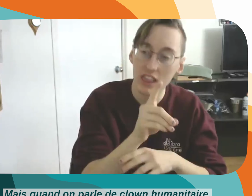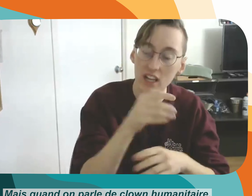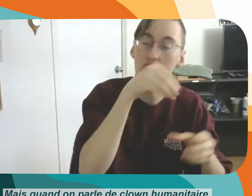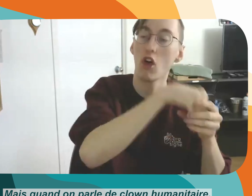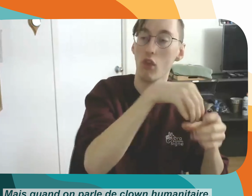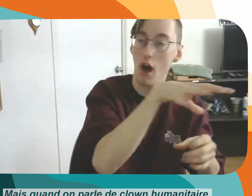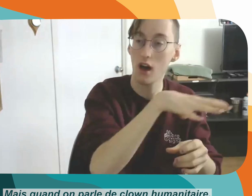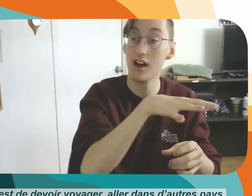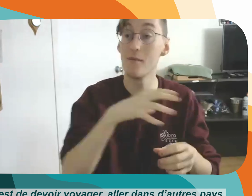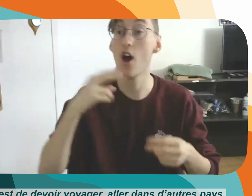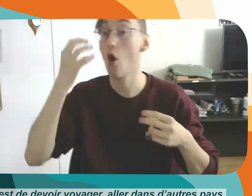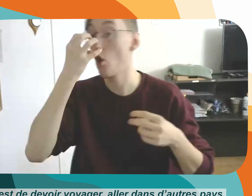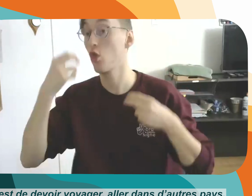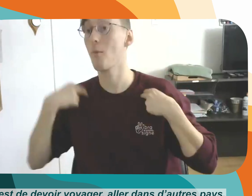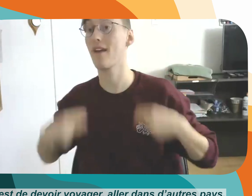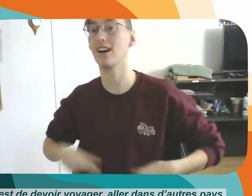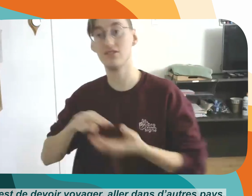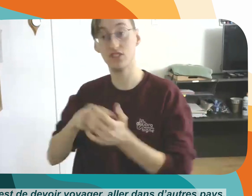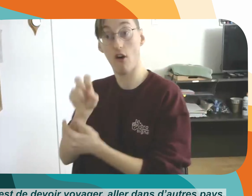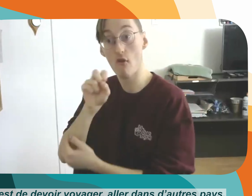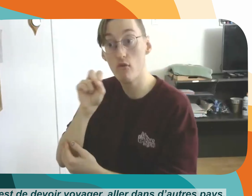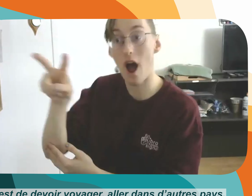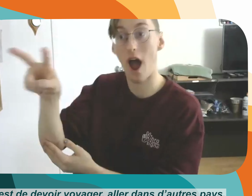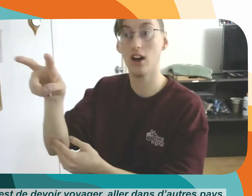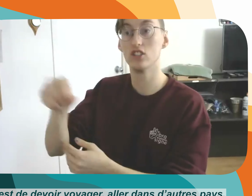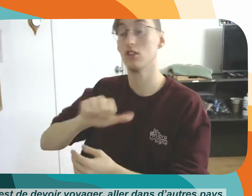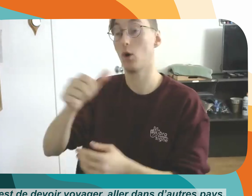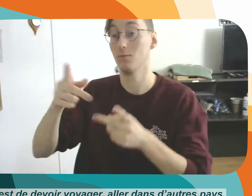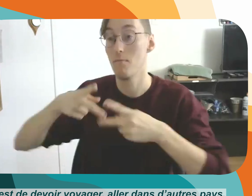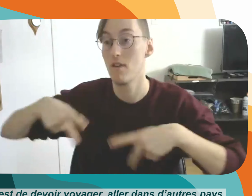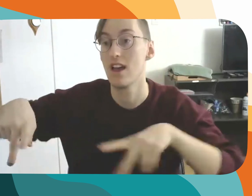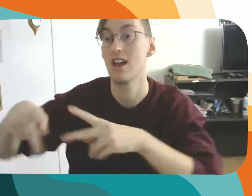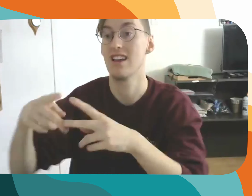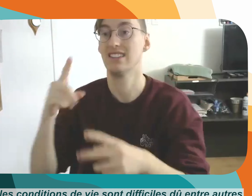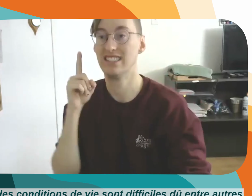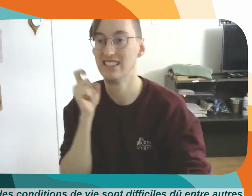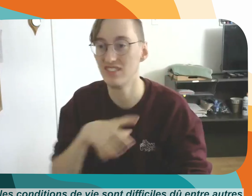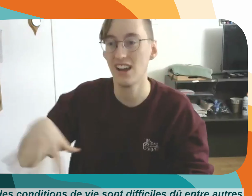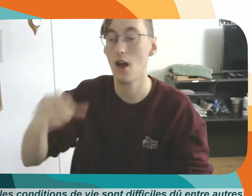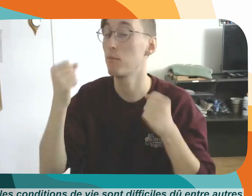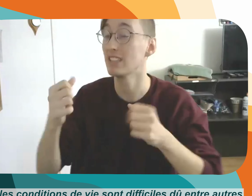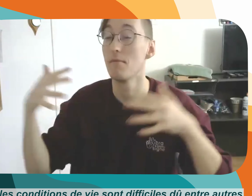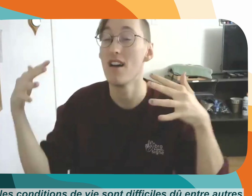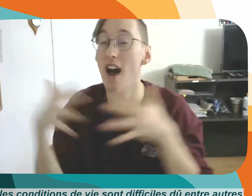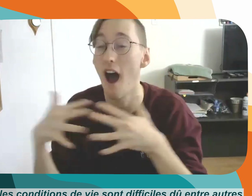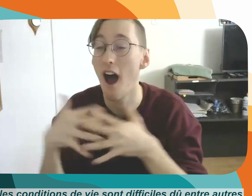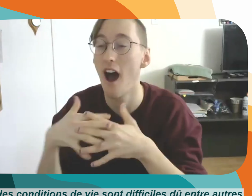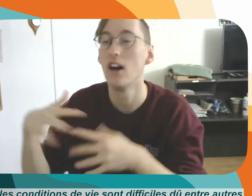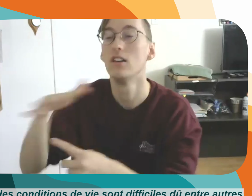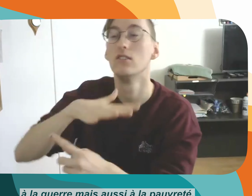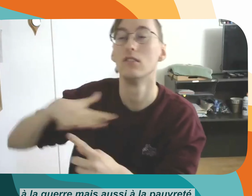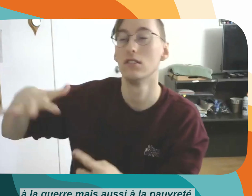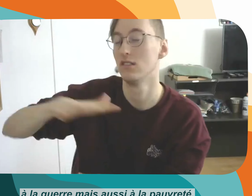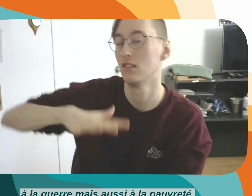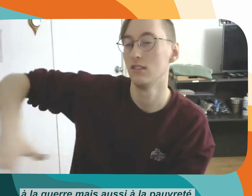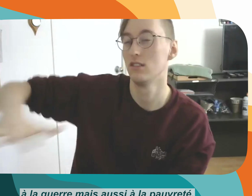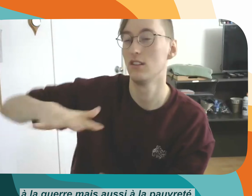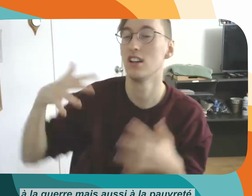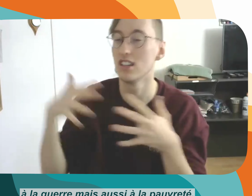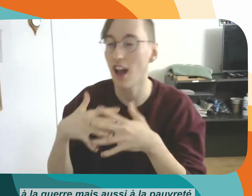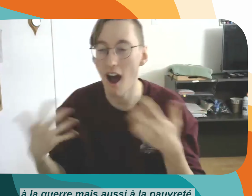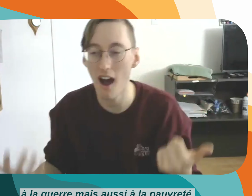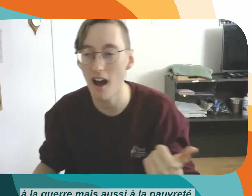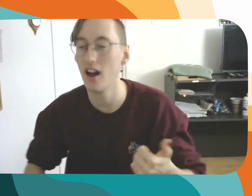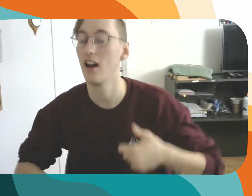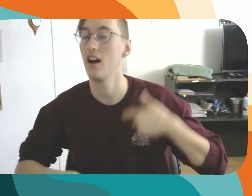parle de clown humanitaire, c'est de devoir voyager, aller dans d'autres pays, là où les conditions de vie sont difficiles dues, entre autres à la guerre, mais